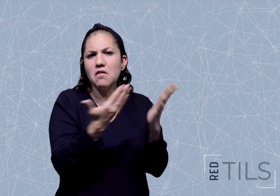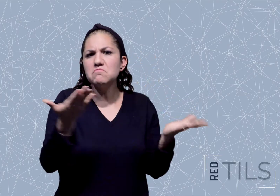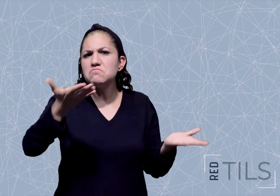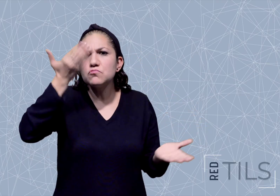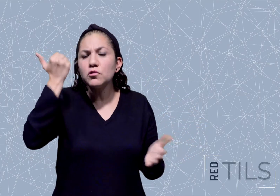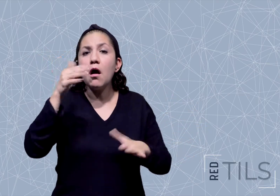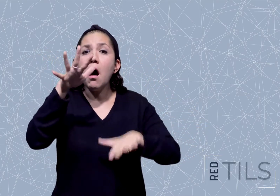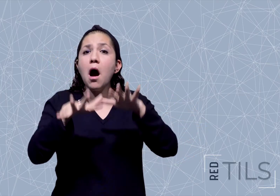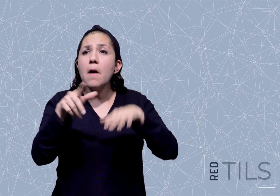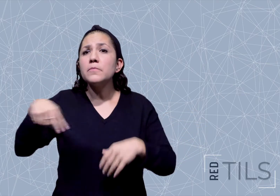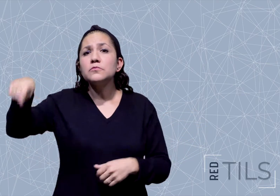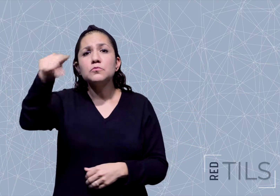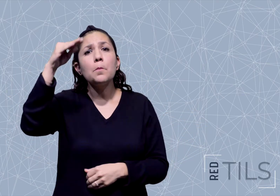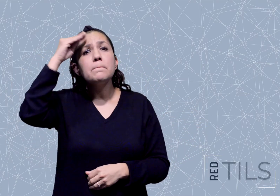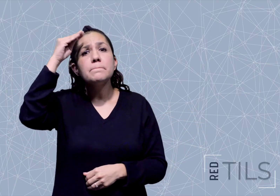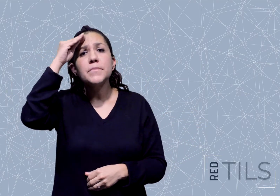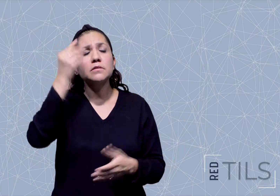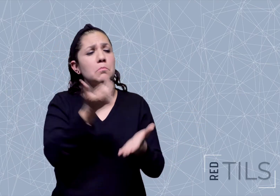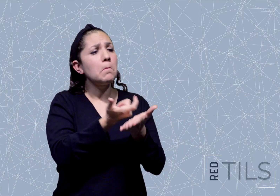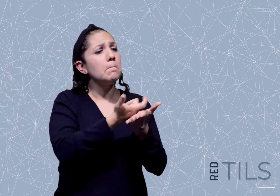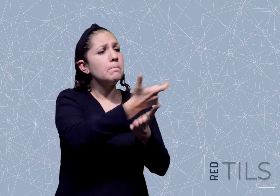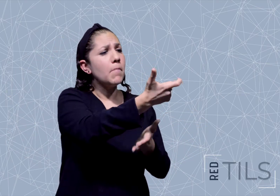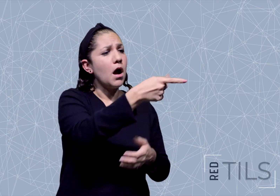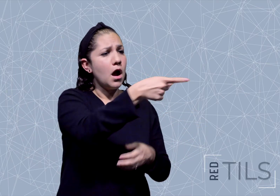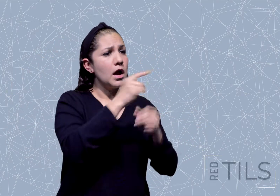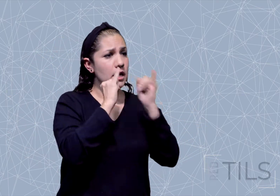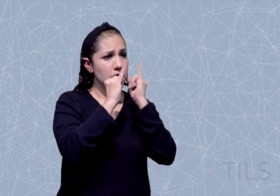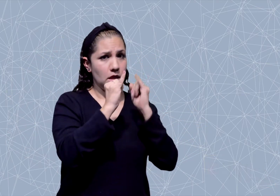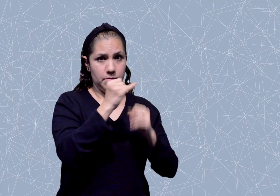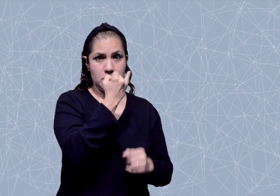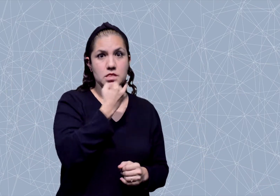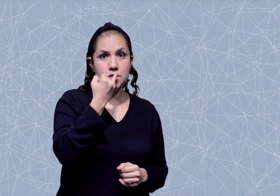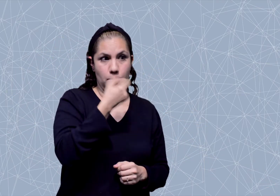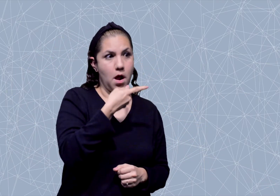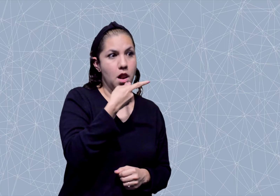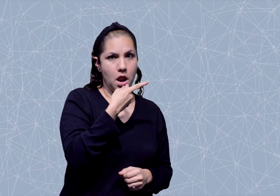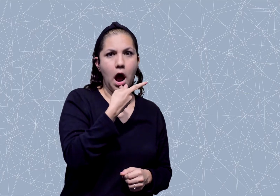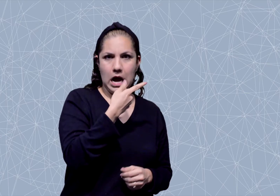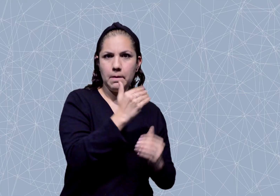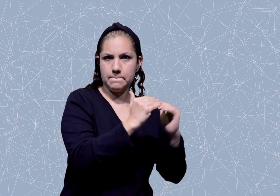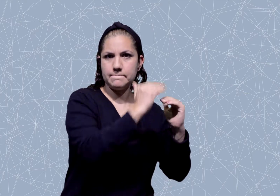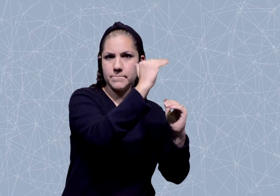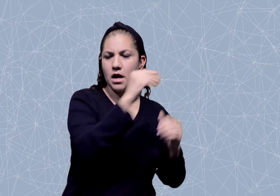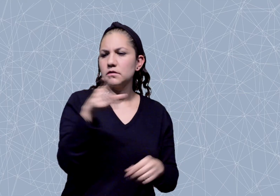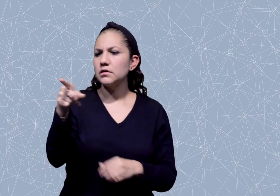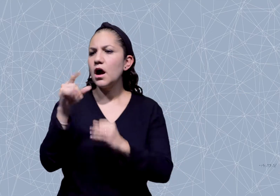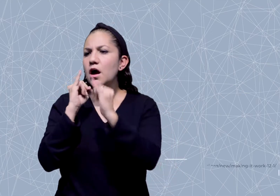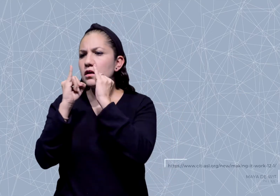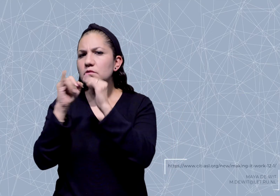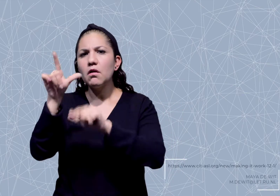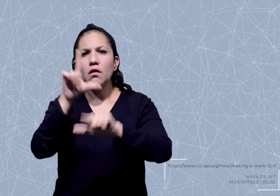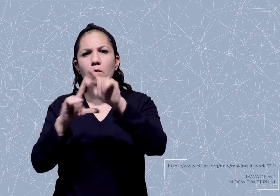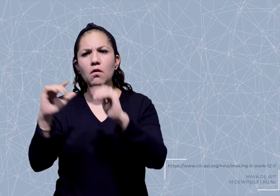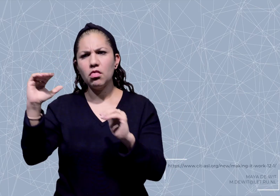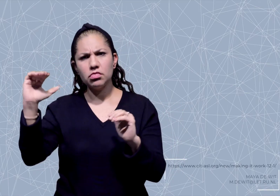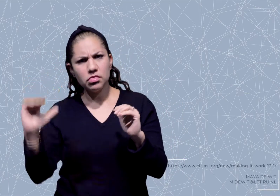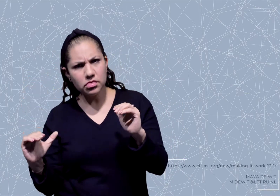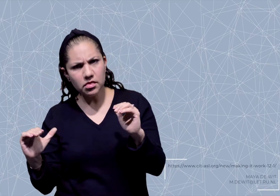orales reciben en ocasiones una mayor remuneración y mejores condiciones de trabajo.